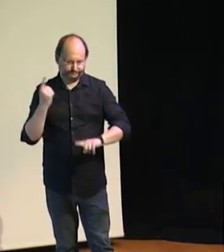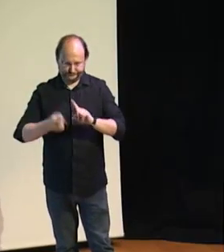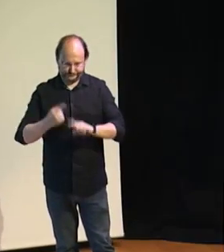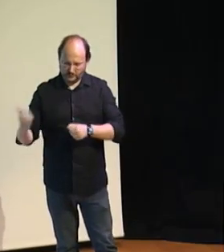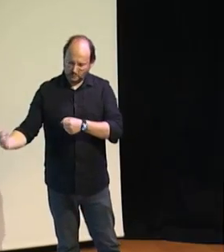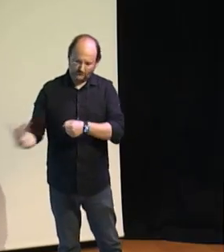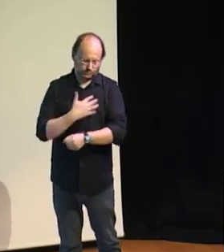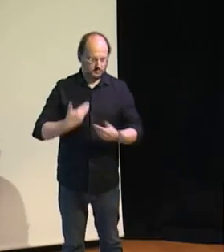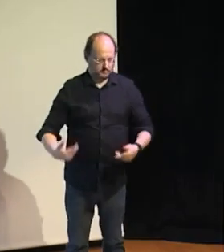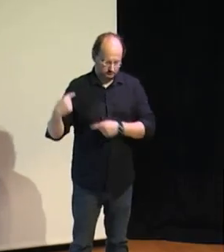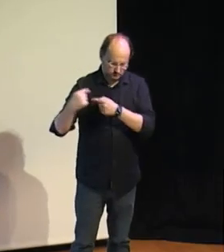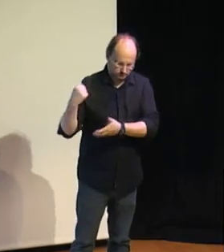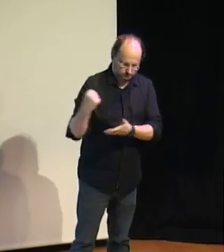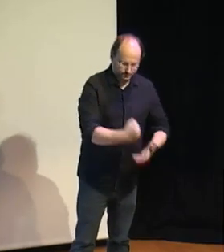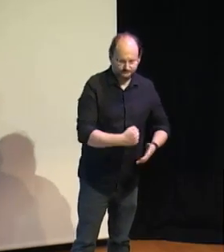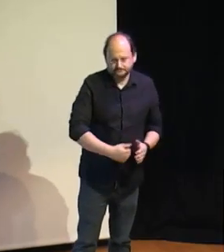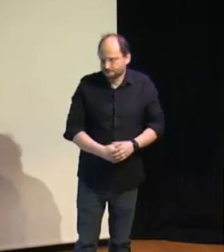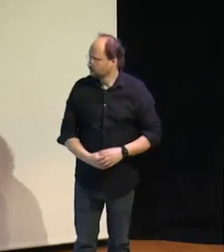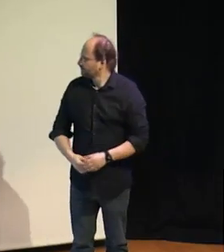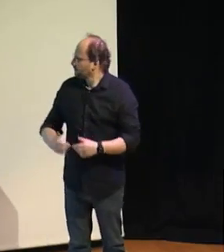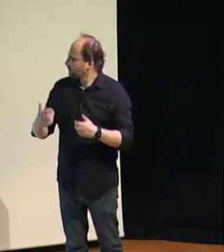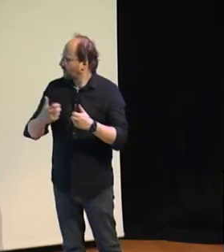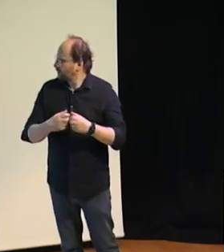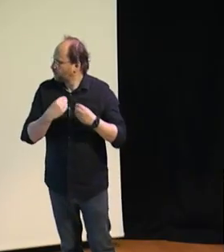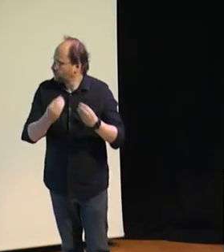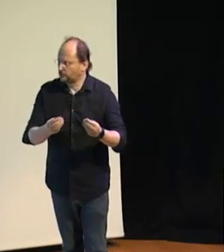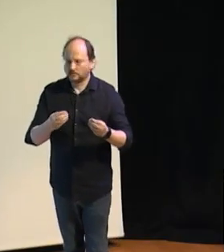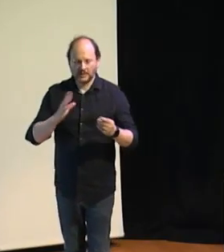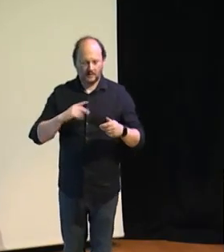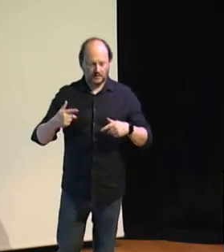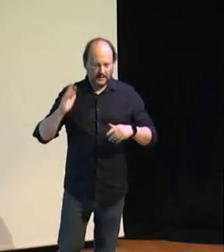À l'époque médiévale, la gestuelle était très importante et on en a beaucoup hérité.